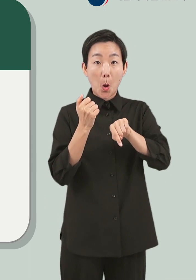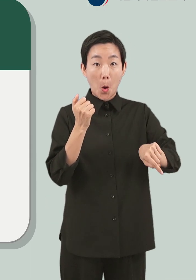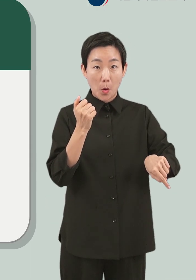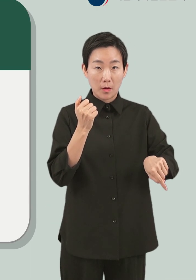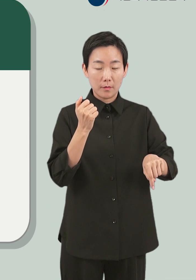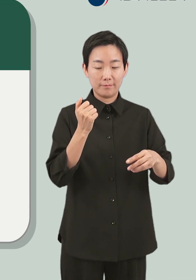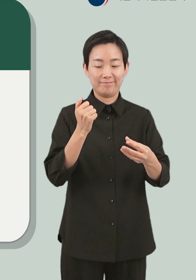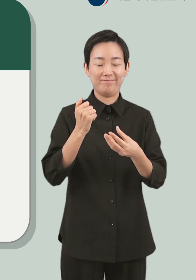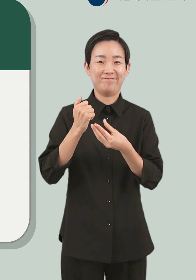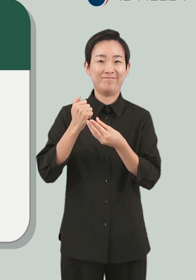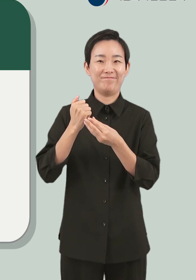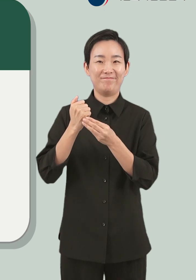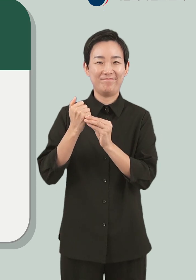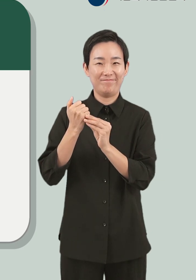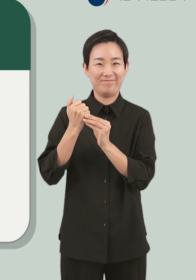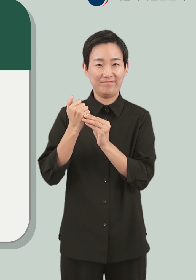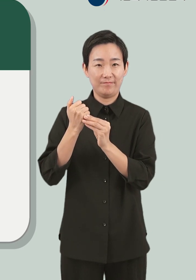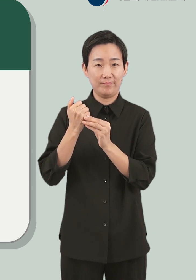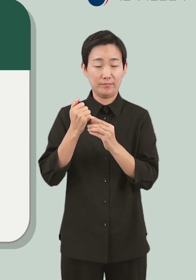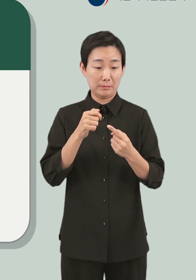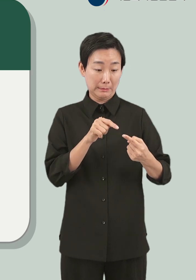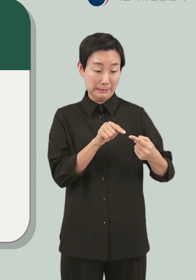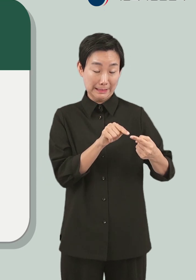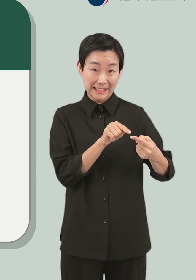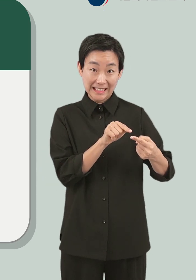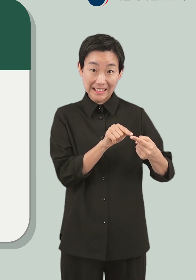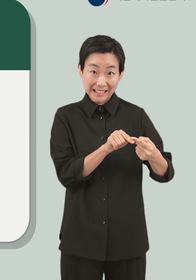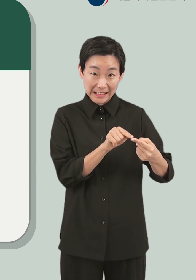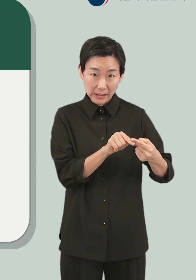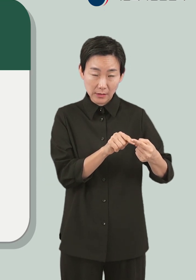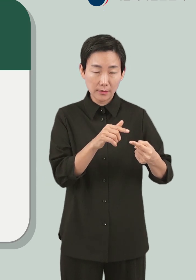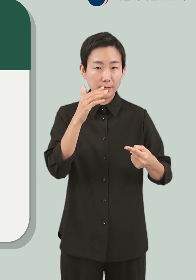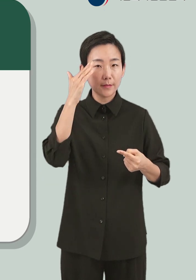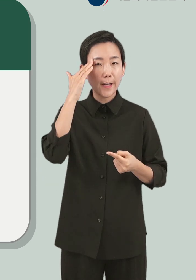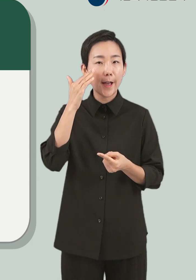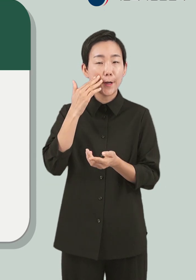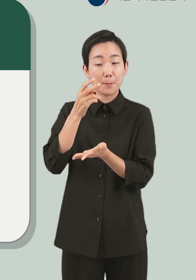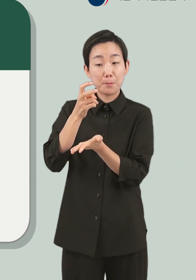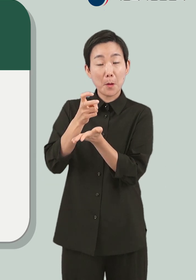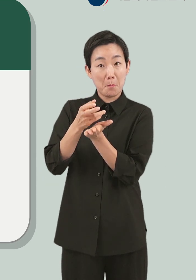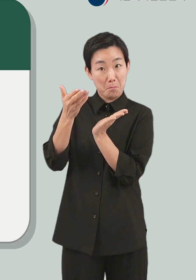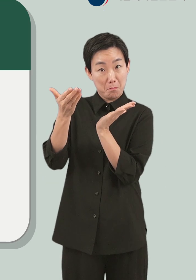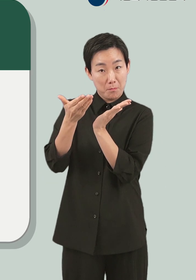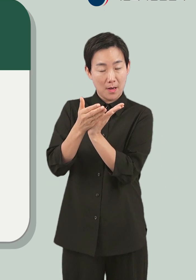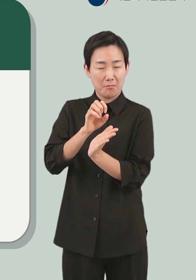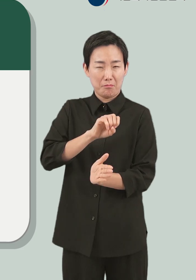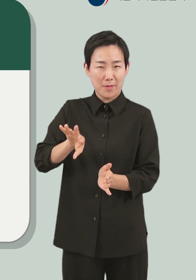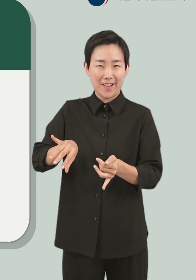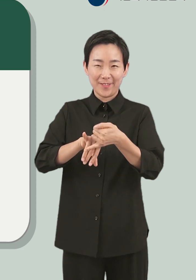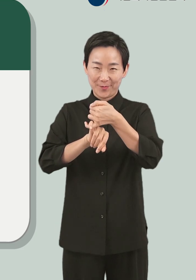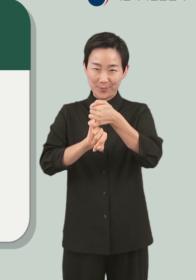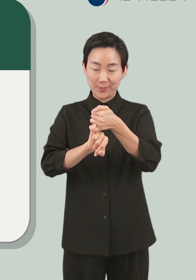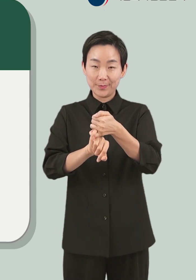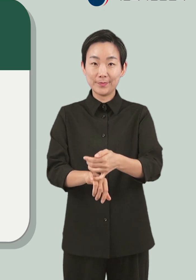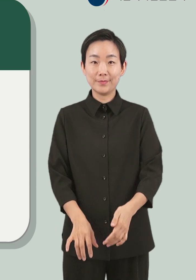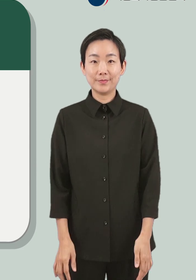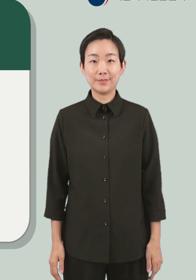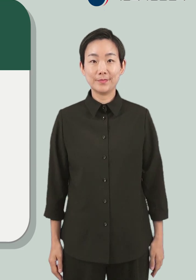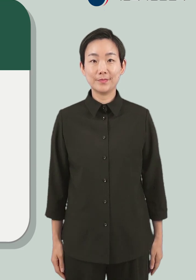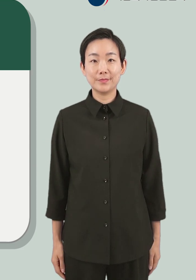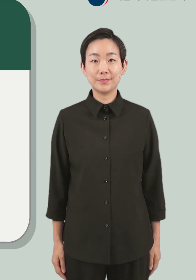제거 슬라이드를 앞으로 미십시오. 사용한 체혈침이 제거됩니다. 뚜껑을 다시 체혈기에